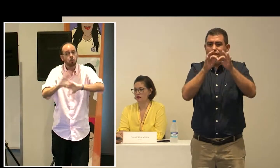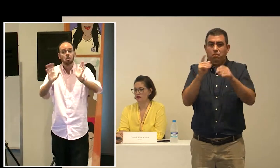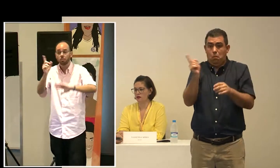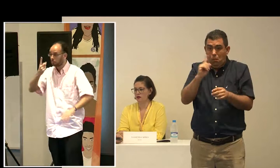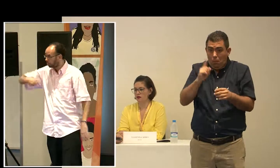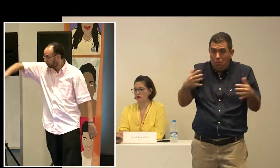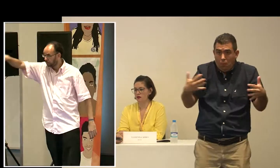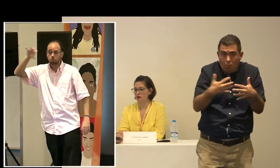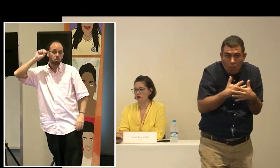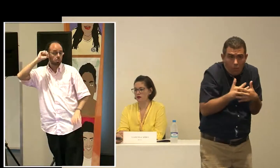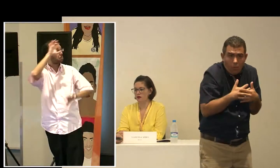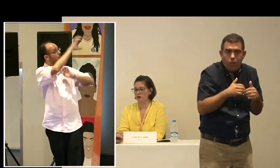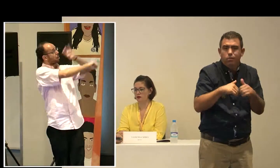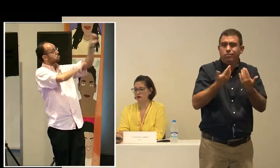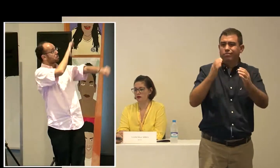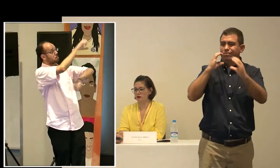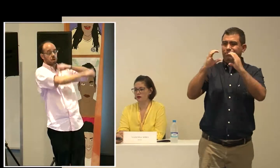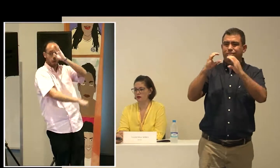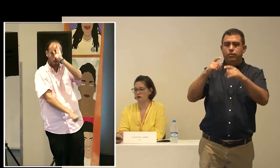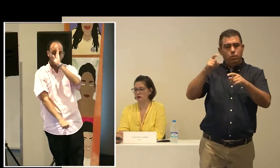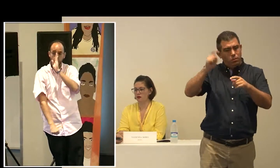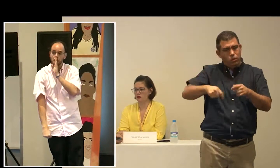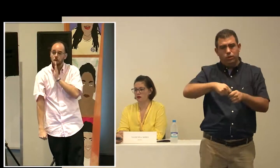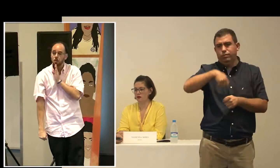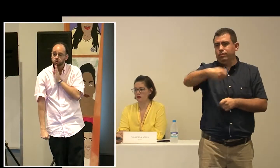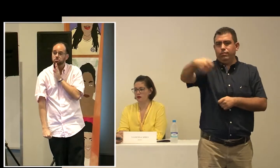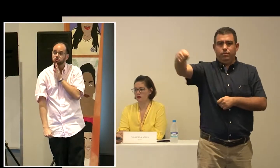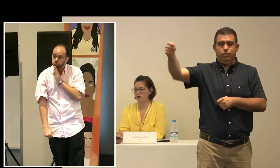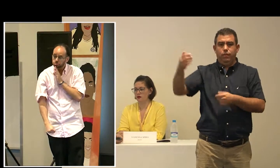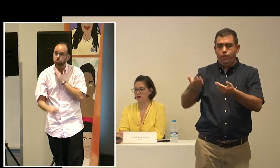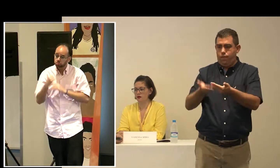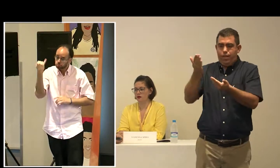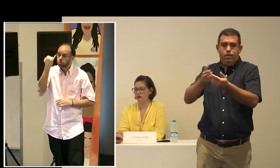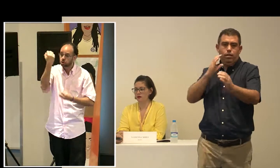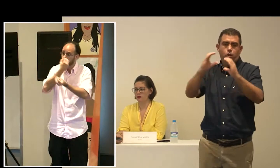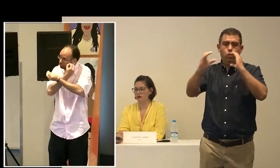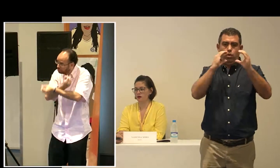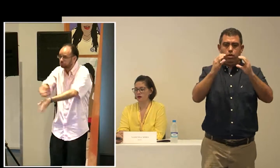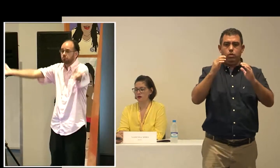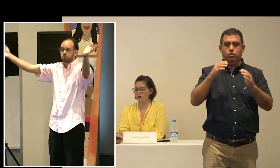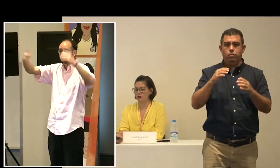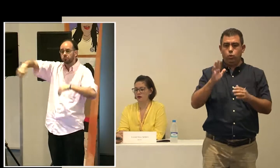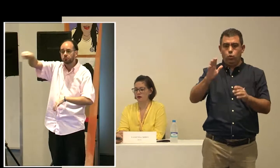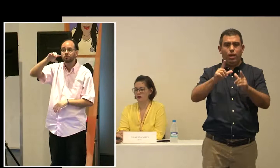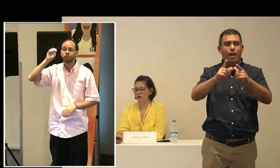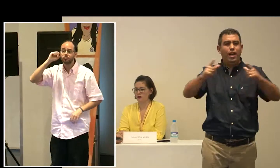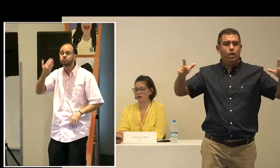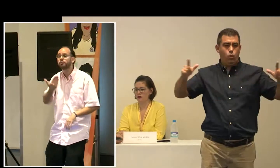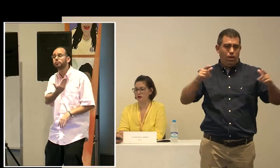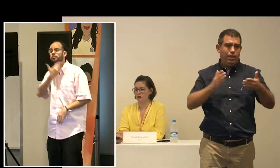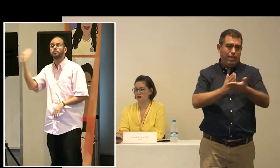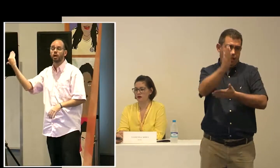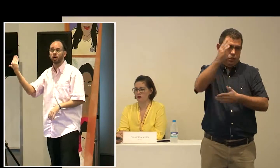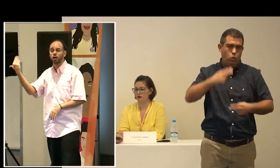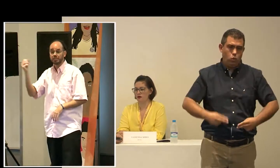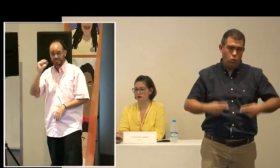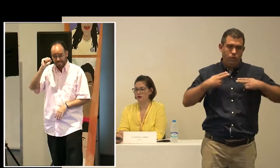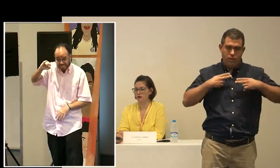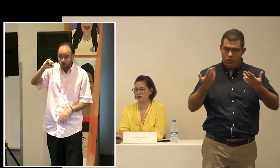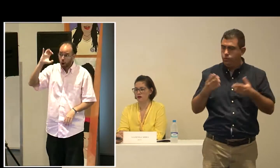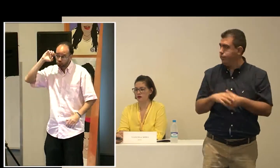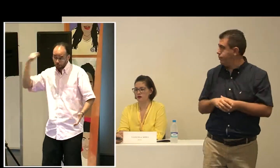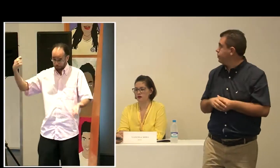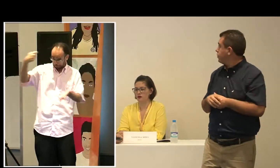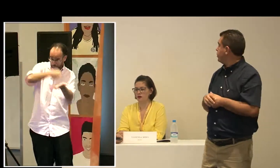um registro de sinais da Bolívia. Os ouvintes pegam esse material gratuitamente. É importante que nós consigamos